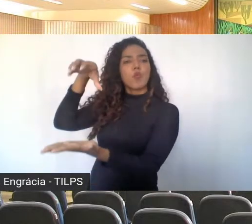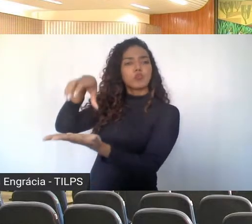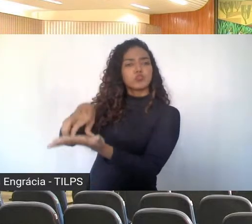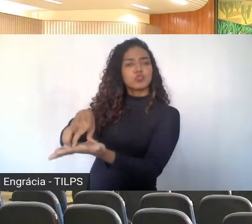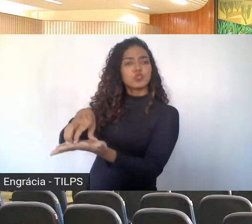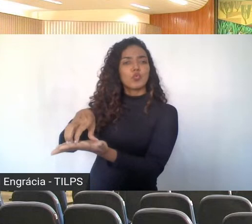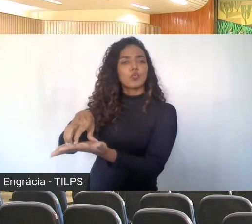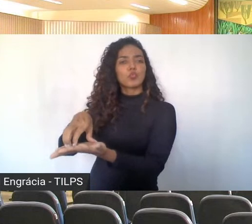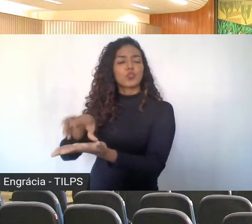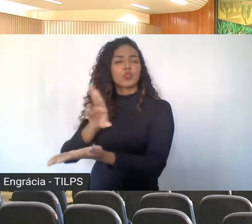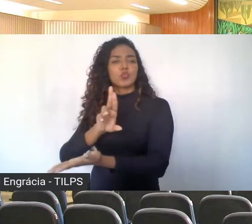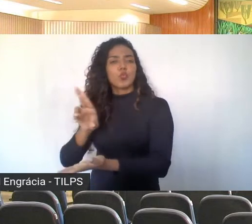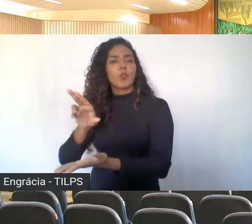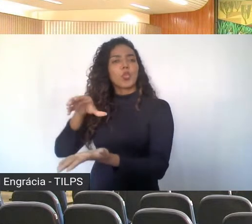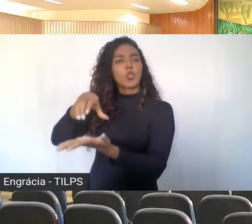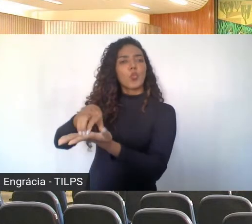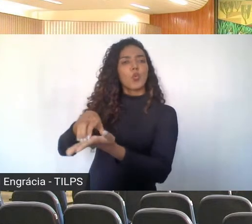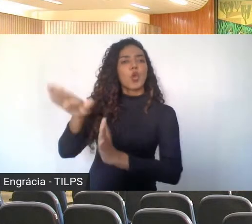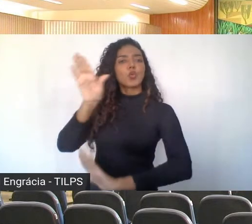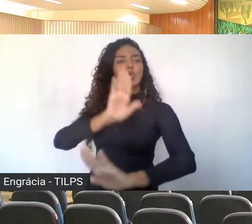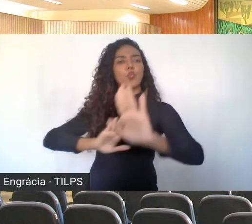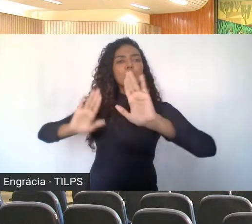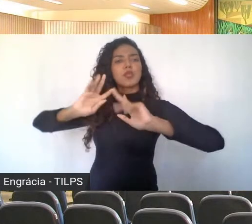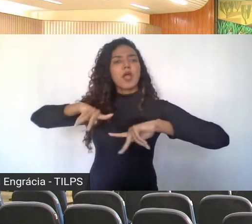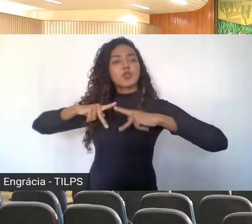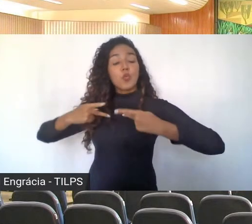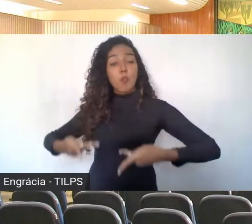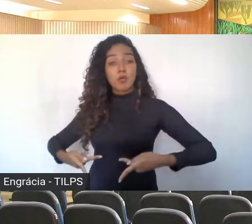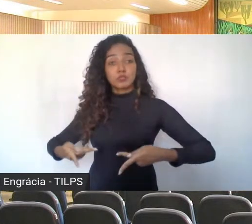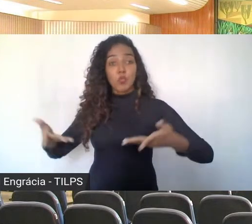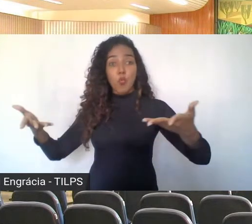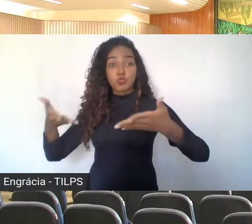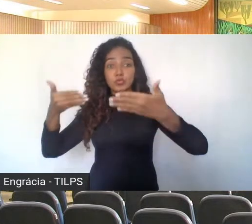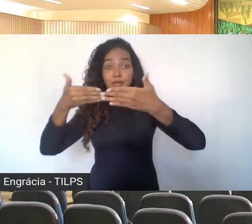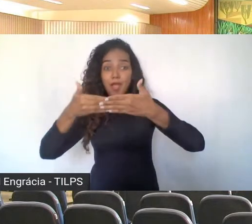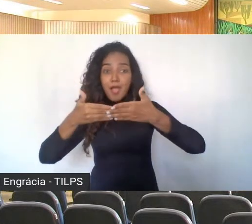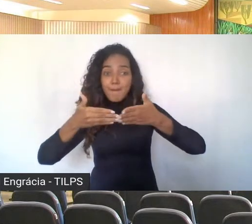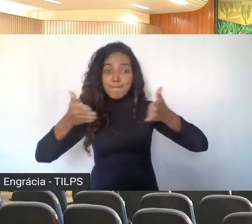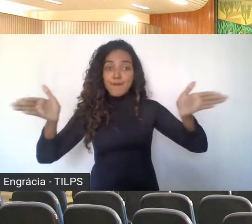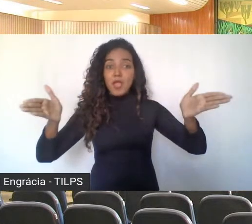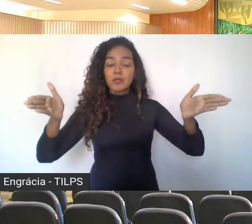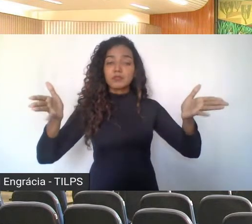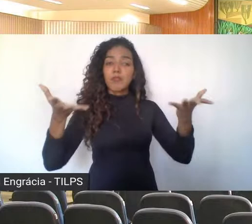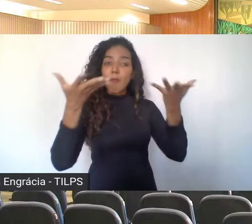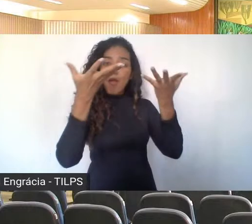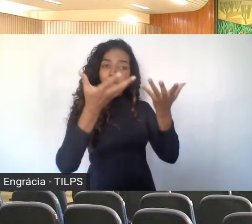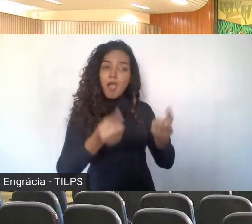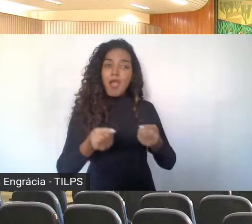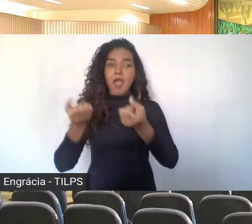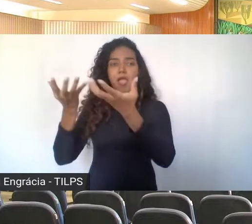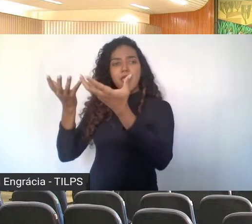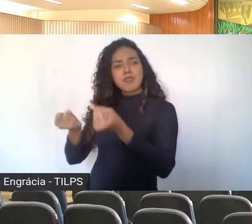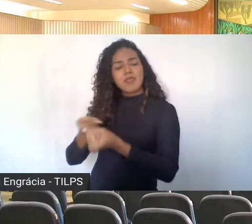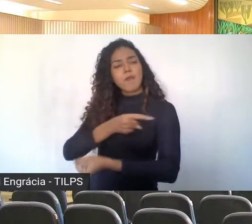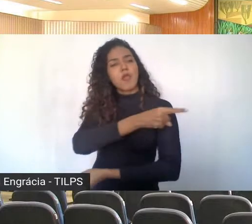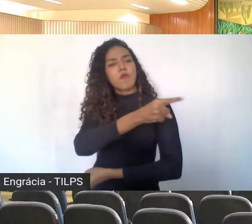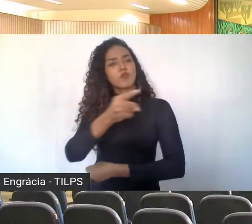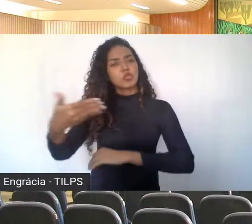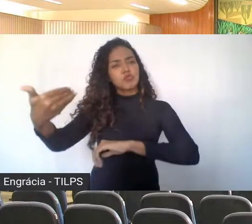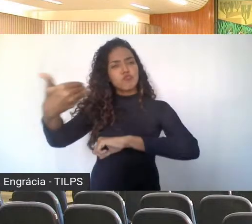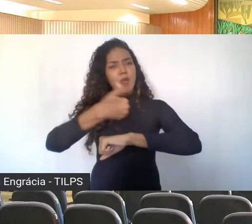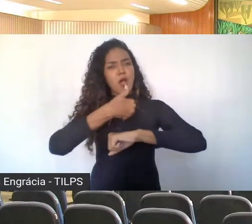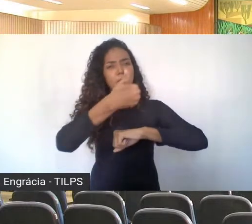está de portas abertas, neste instante e em todos os demais, para receber vocês, se